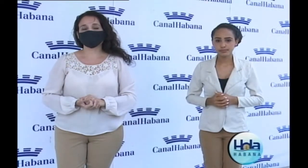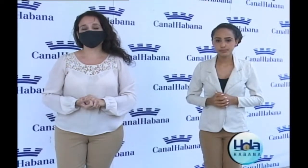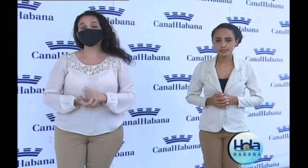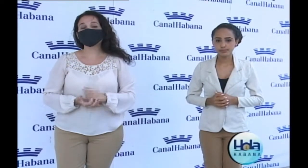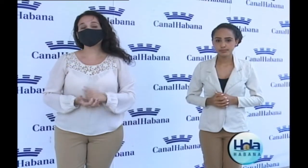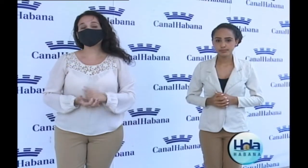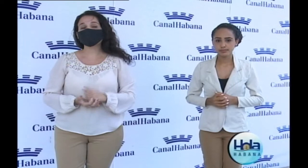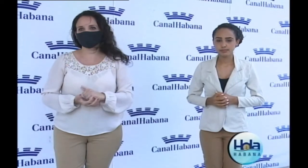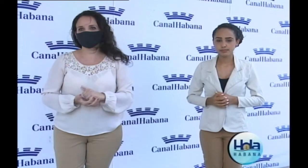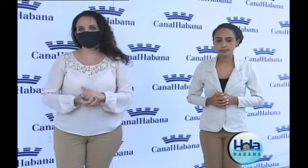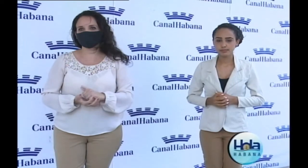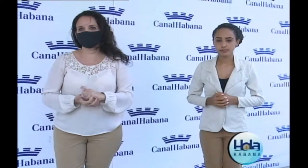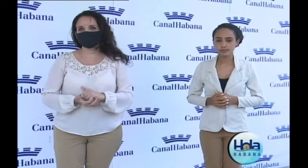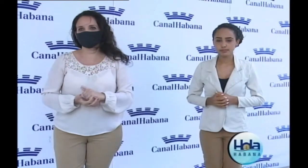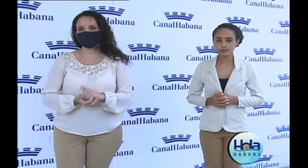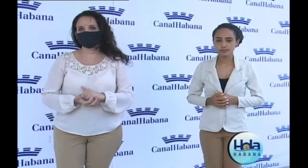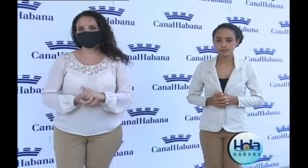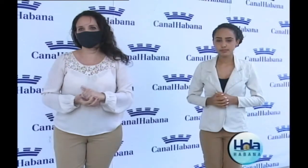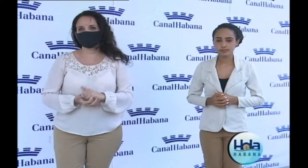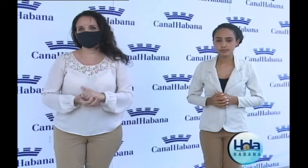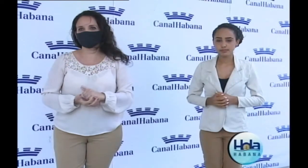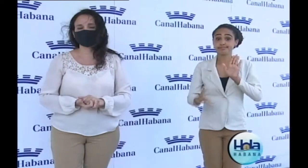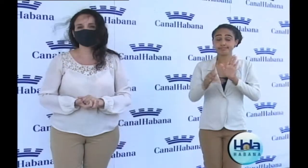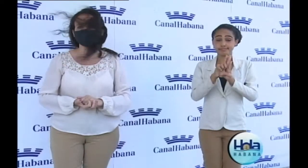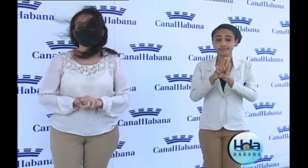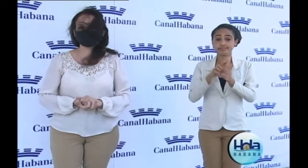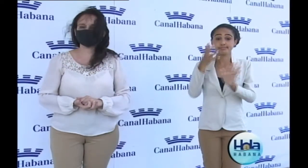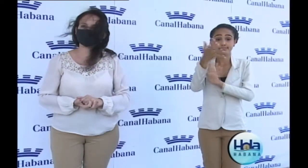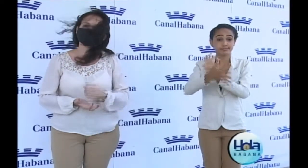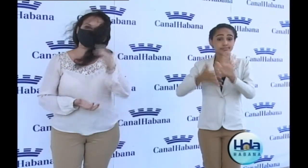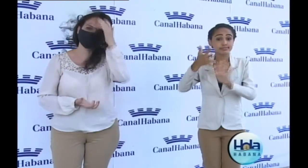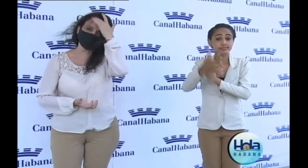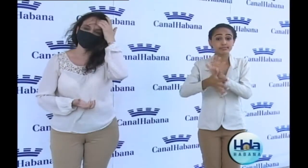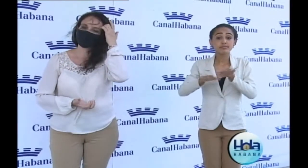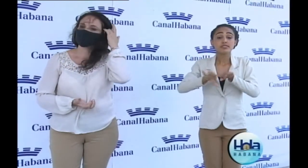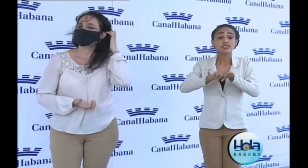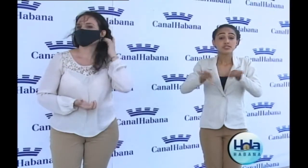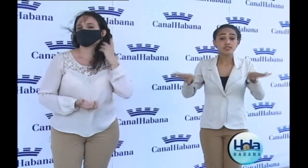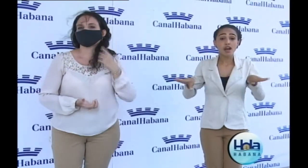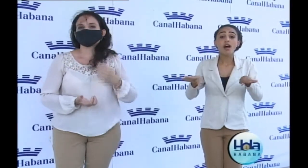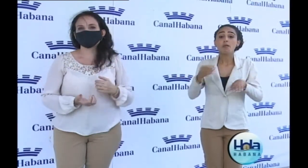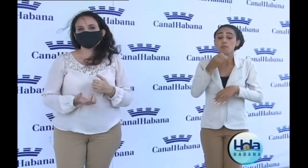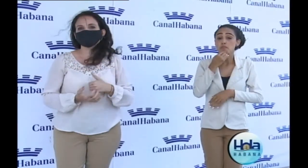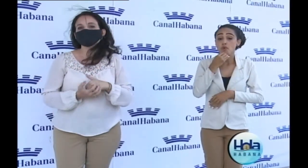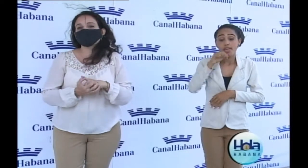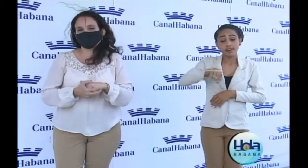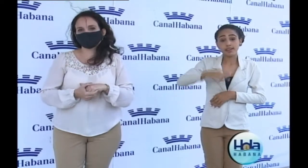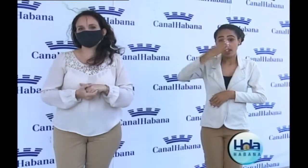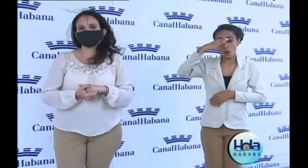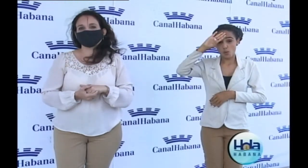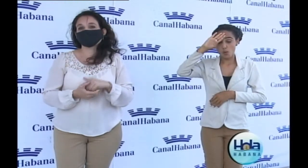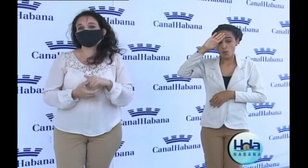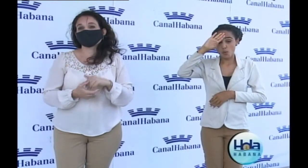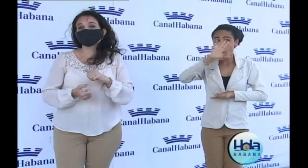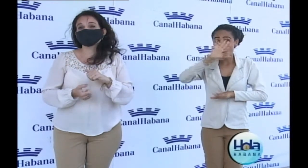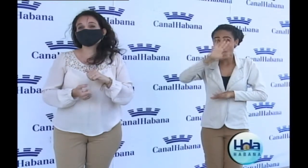Efectivamente, una vez legalizada esta lengua de señas, de alguna manera ya existirá en Cuba un documento que reafirme